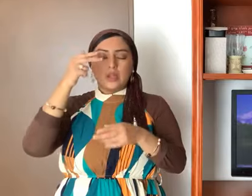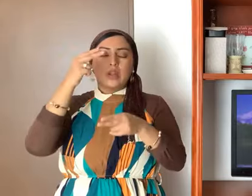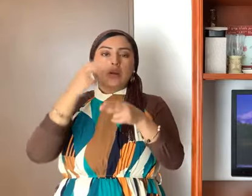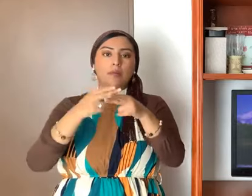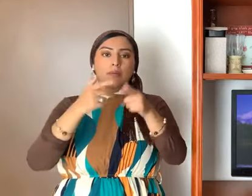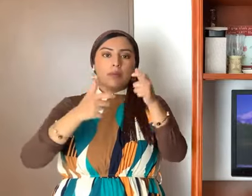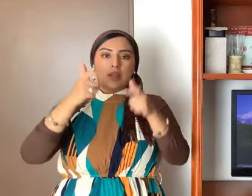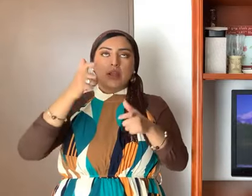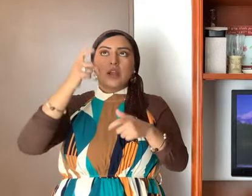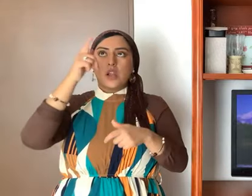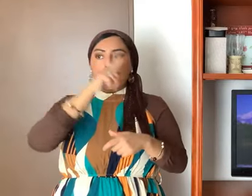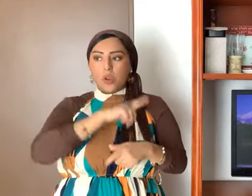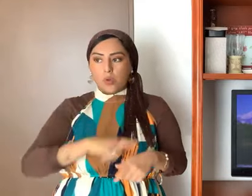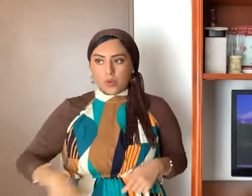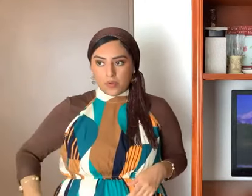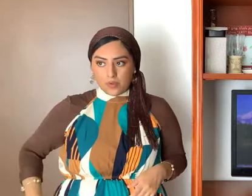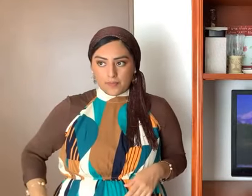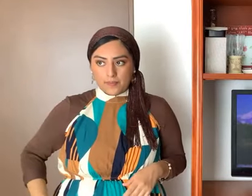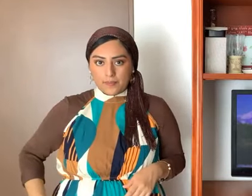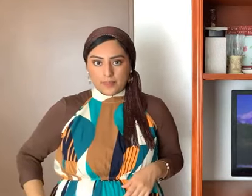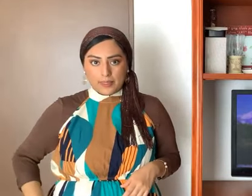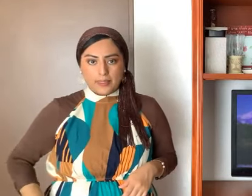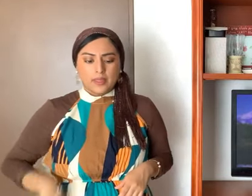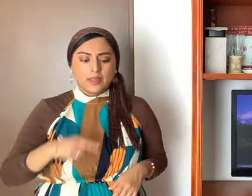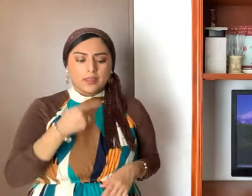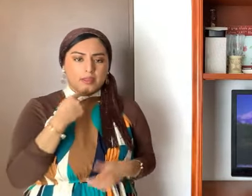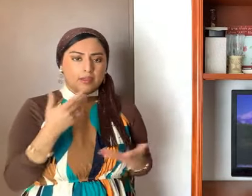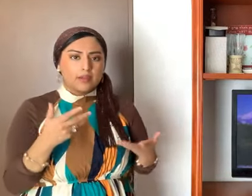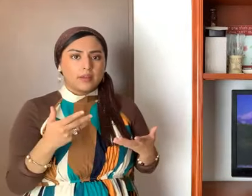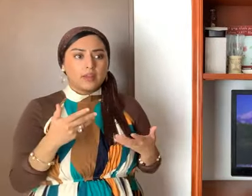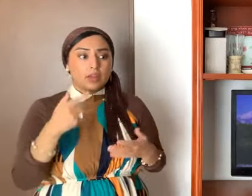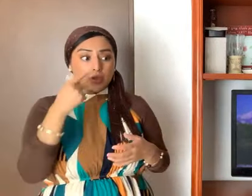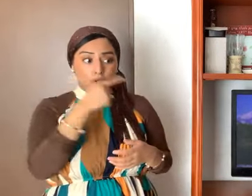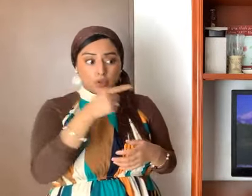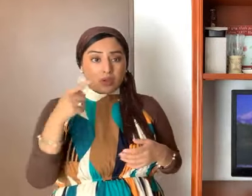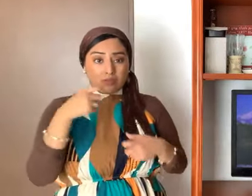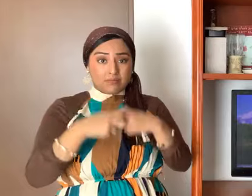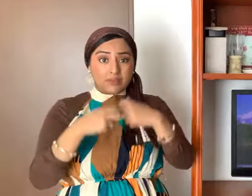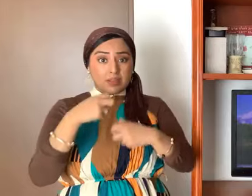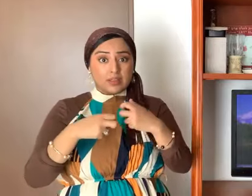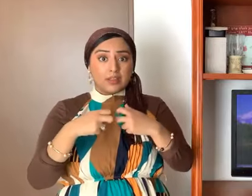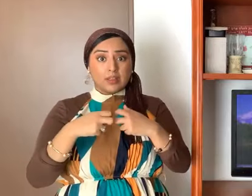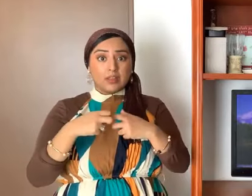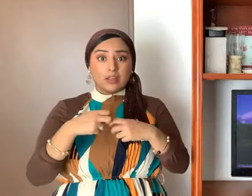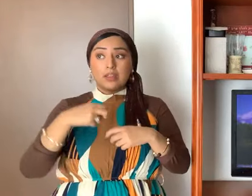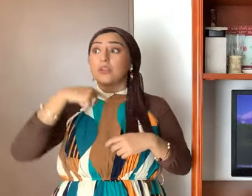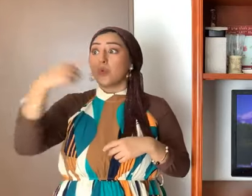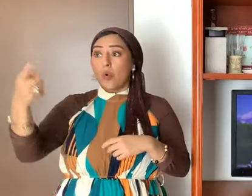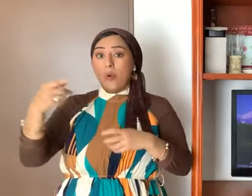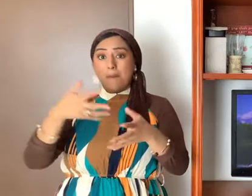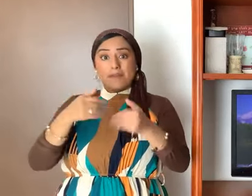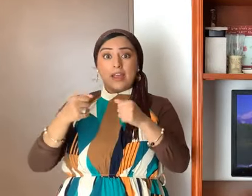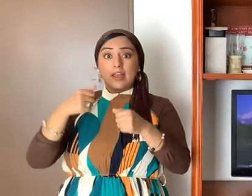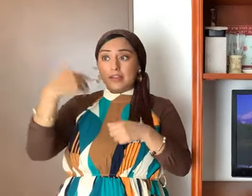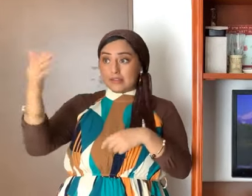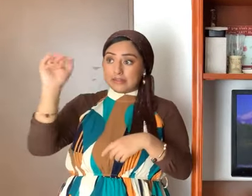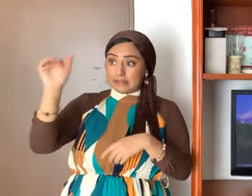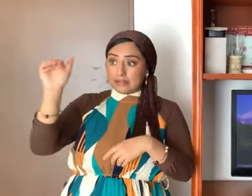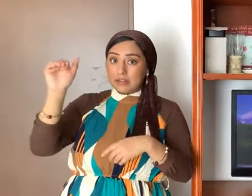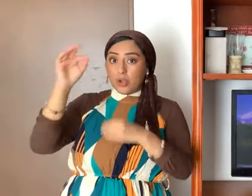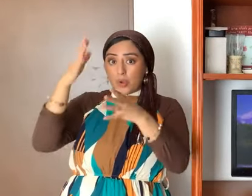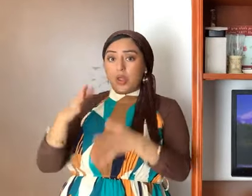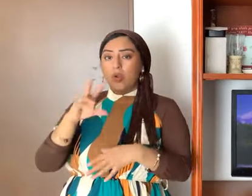nombre del Adón. Pero entonces, ¿qué dice aquí? ¿Está alguno entre vosotros afligido? Llame al Roe. No, primero